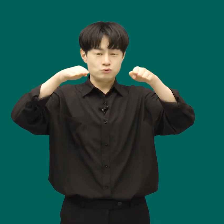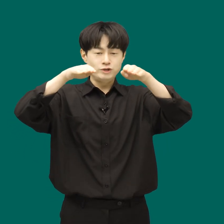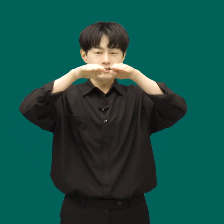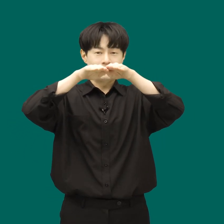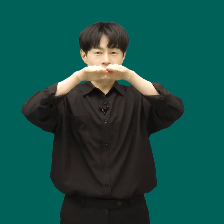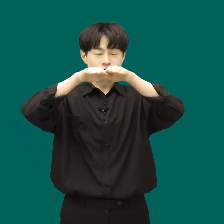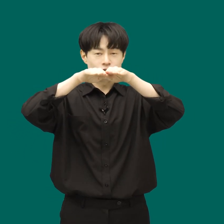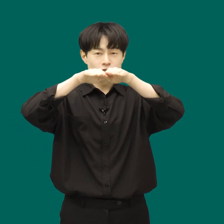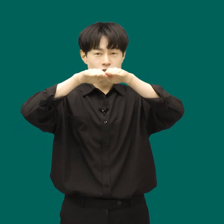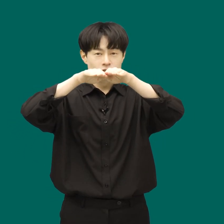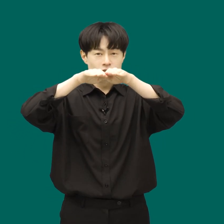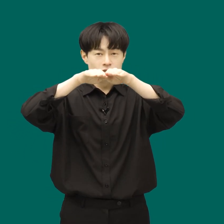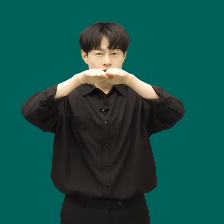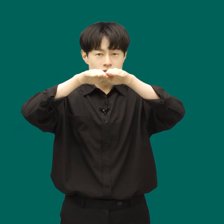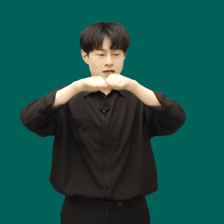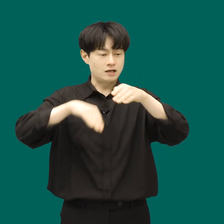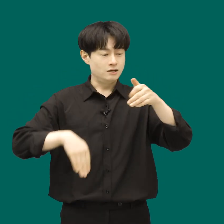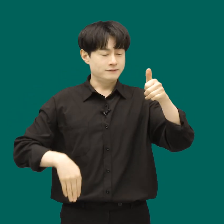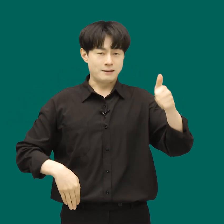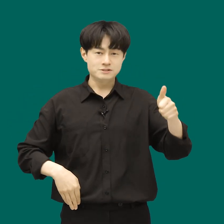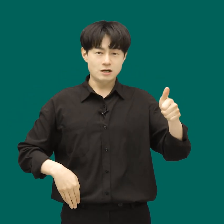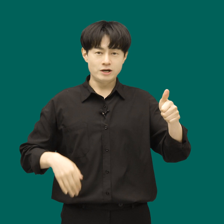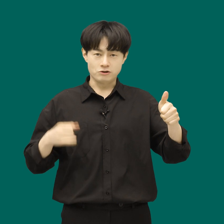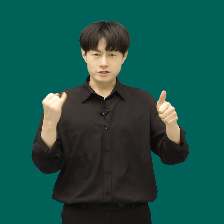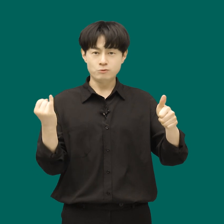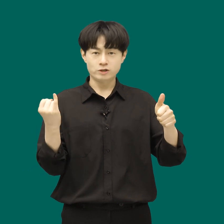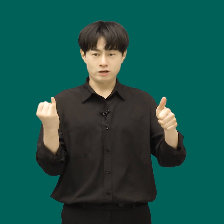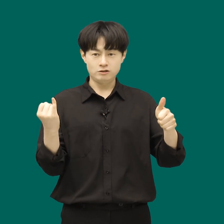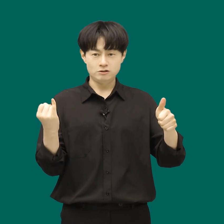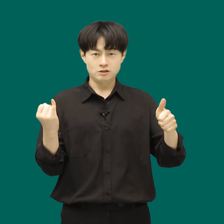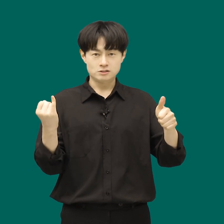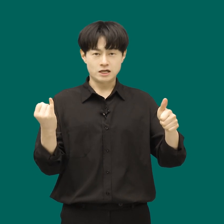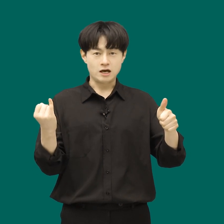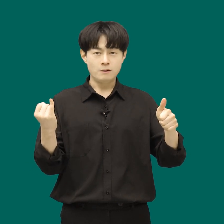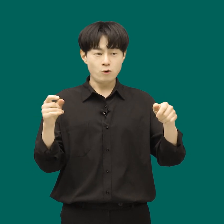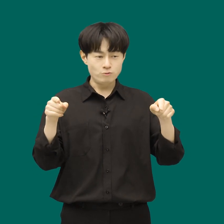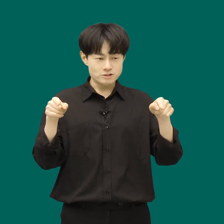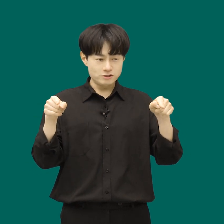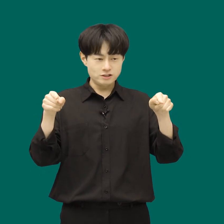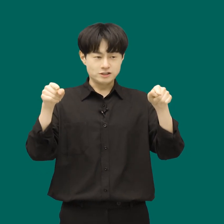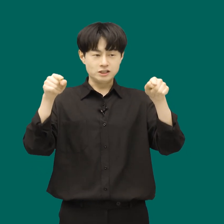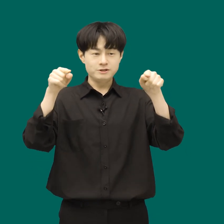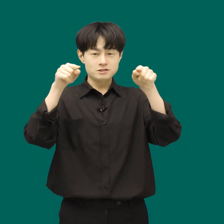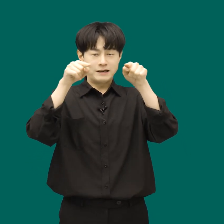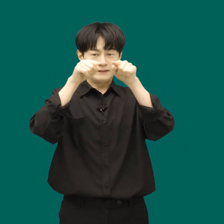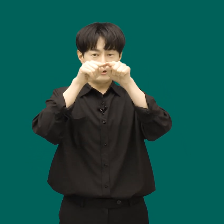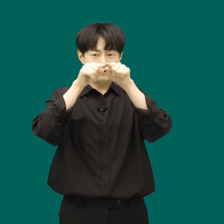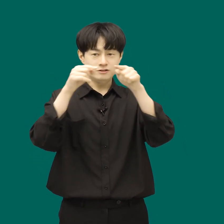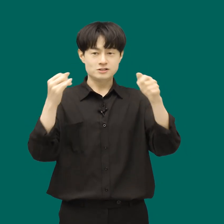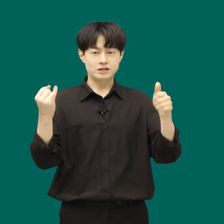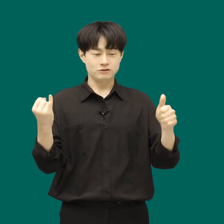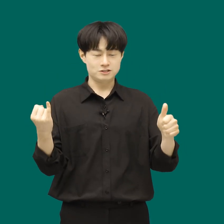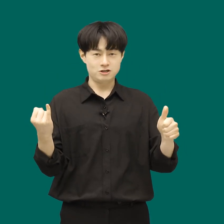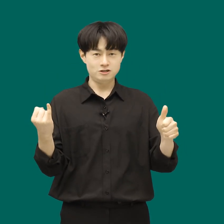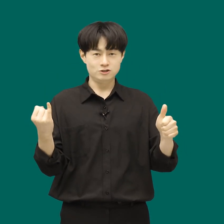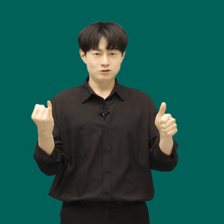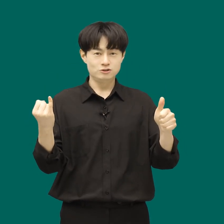위에서 만나거든요. 자, 남자와 여자 해볼게요. 자, 포물선을 그리면서 만나요. 자, 여기서